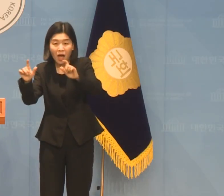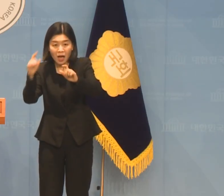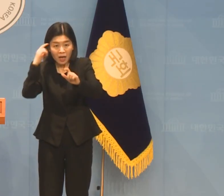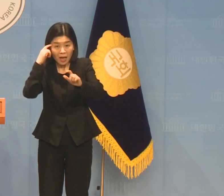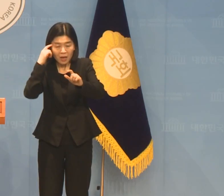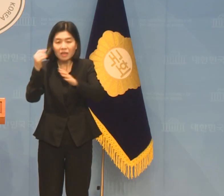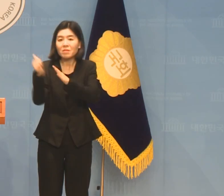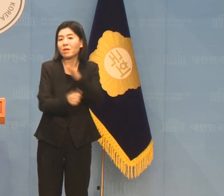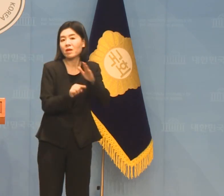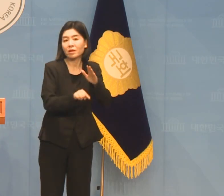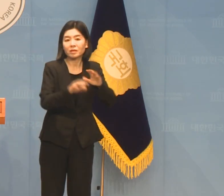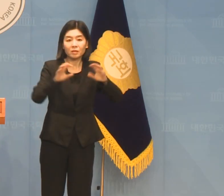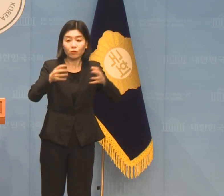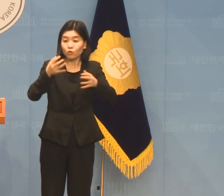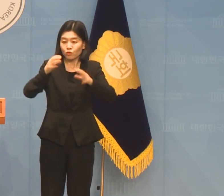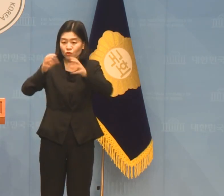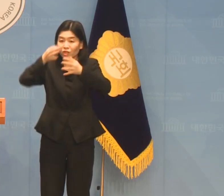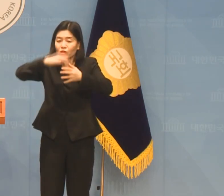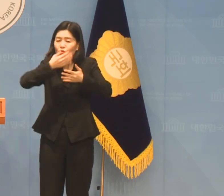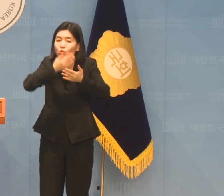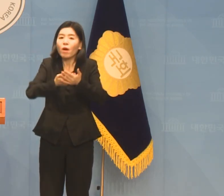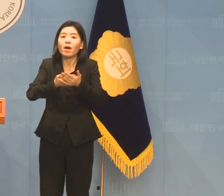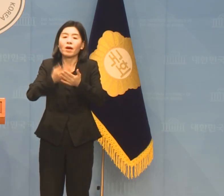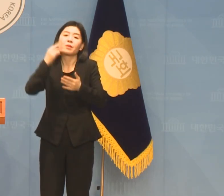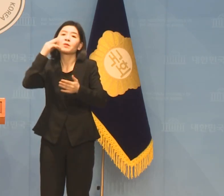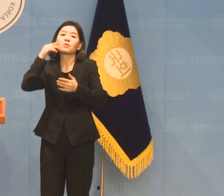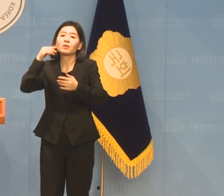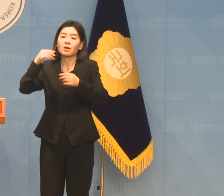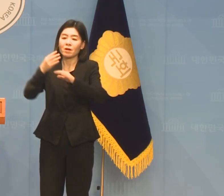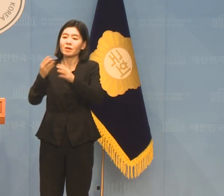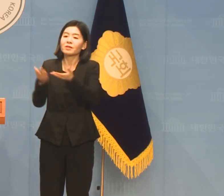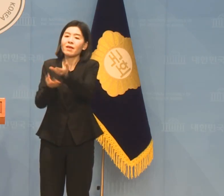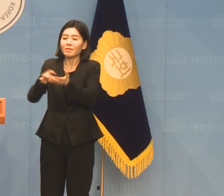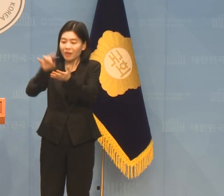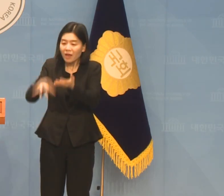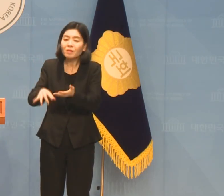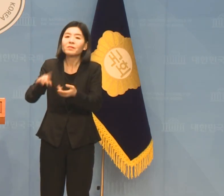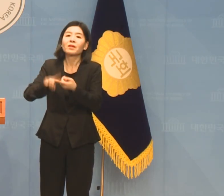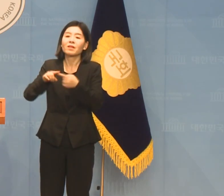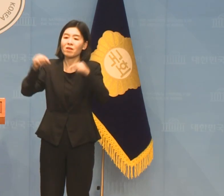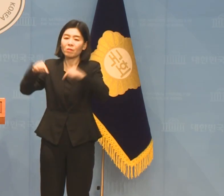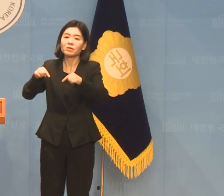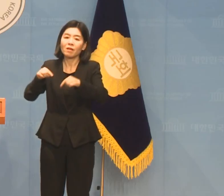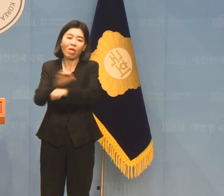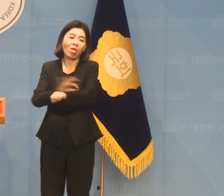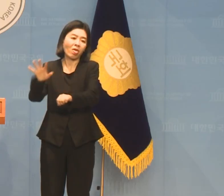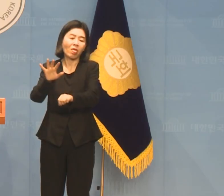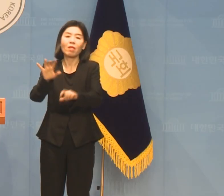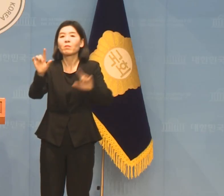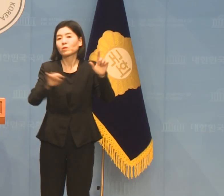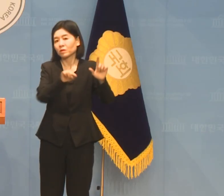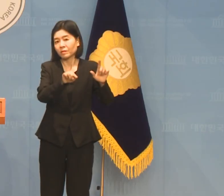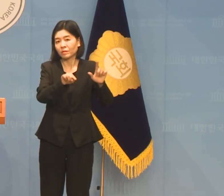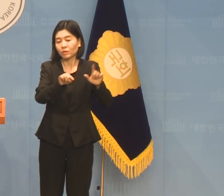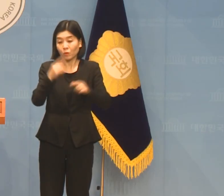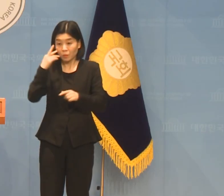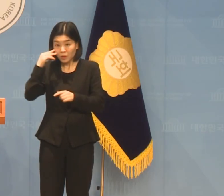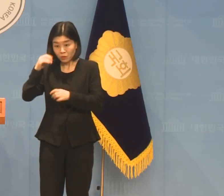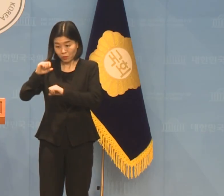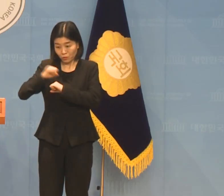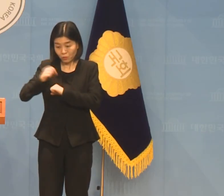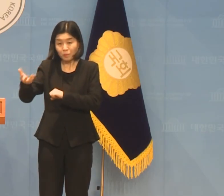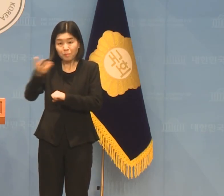대미 관세 협상을 졸속으로 추진하고 있습니다. 여기에 더해 주한미군 방위비